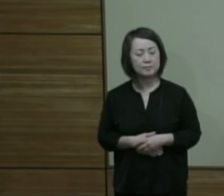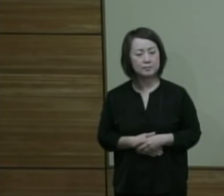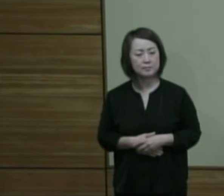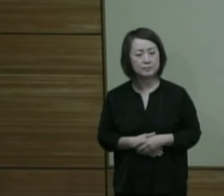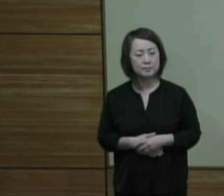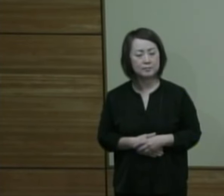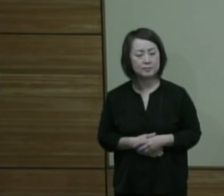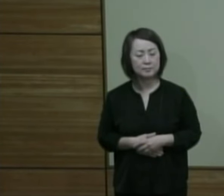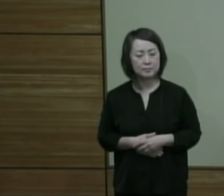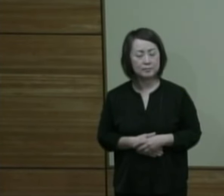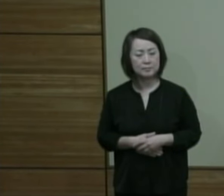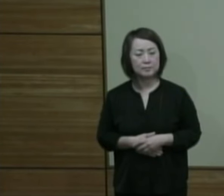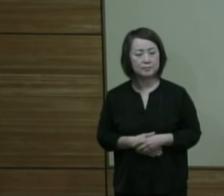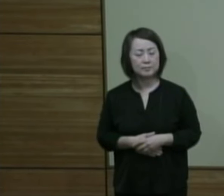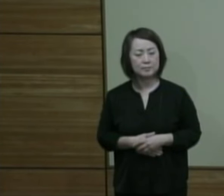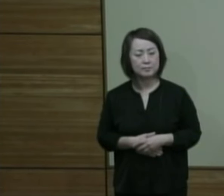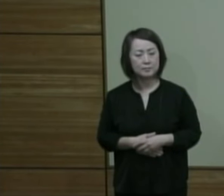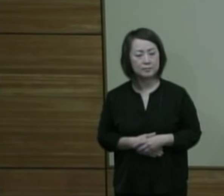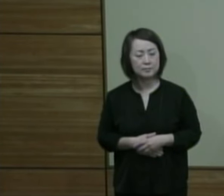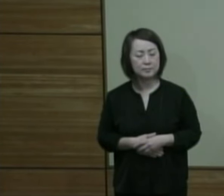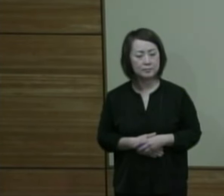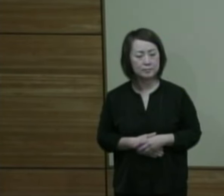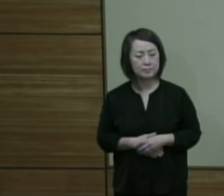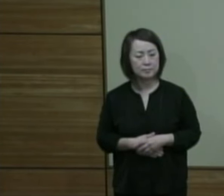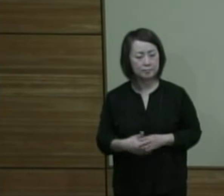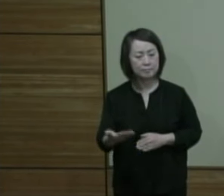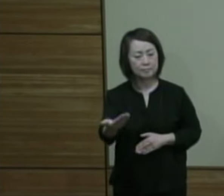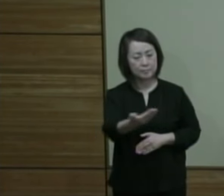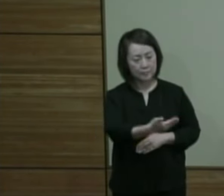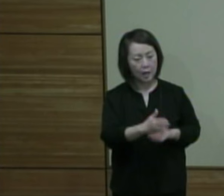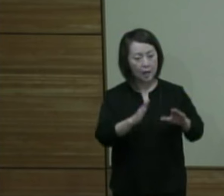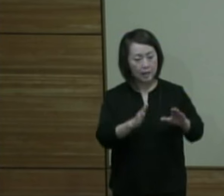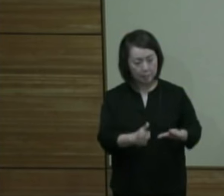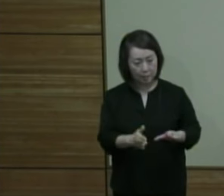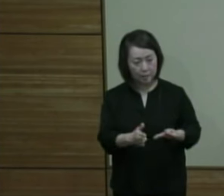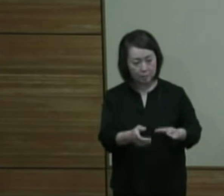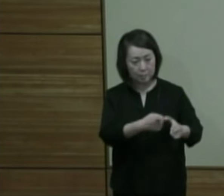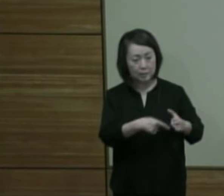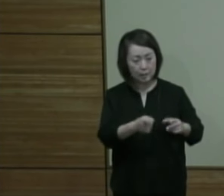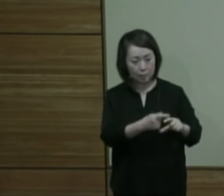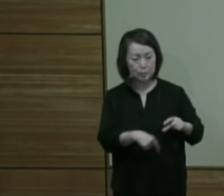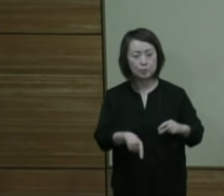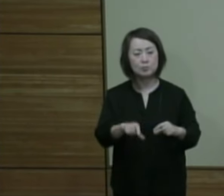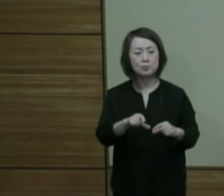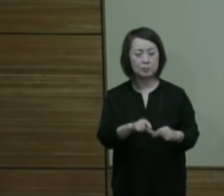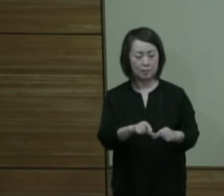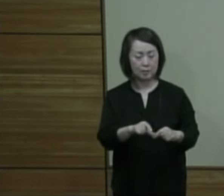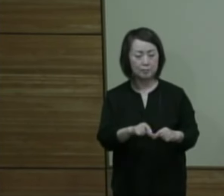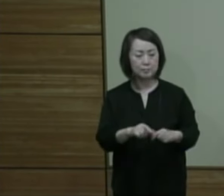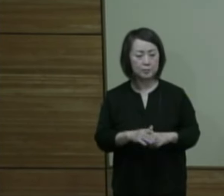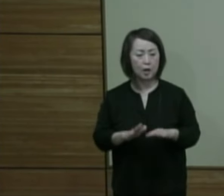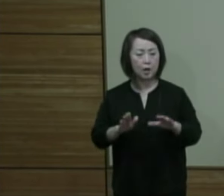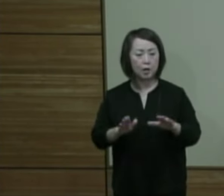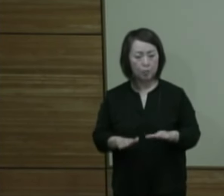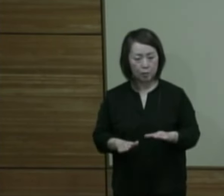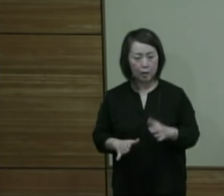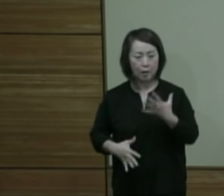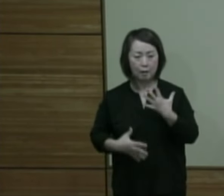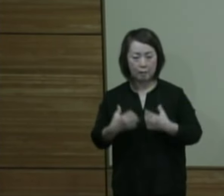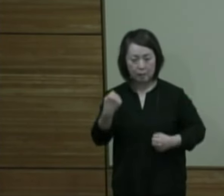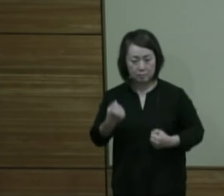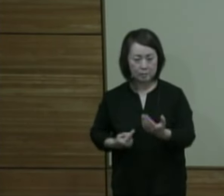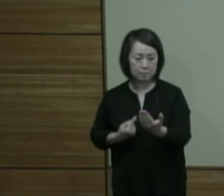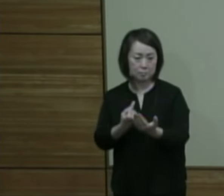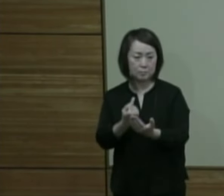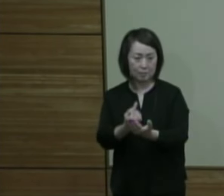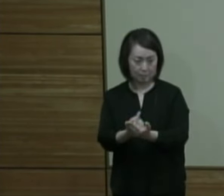朝日新聞松永です。今の件に追加で質問なんですけど、今回この、学生さん参加され